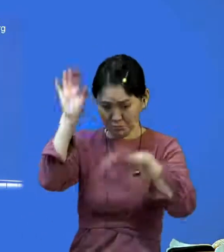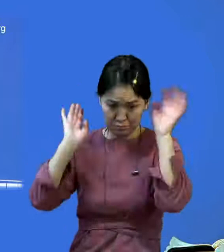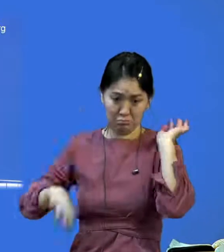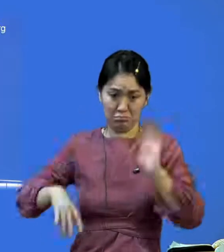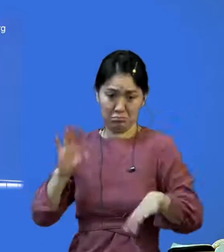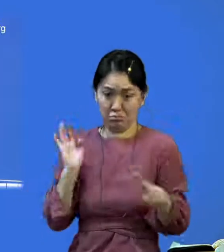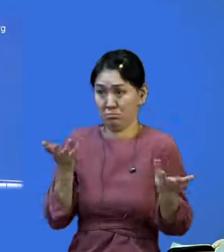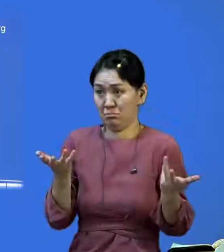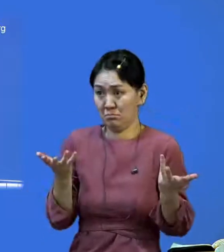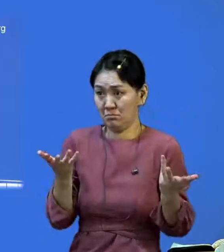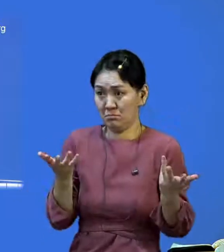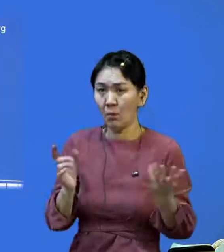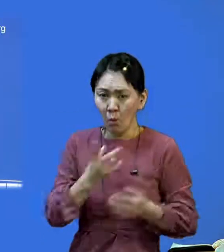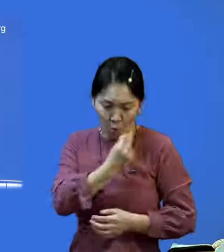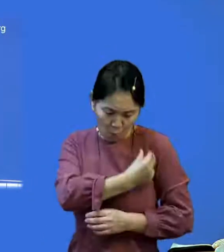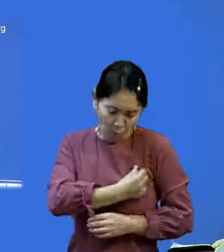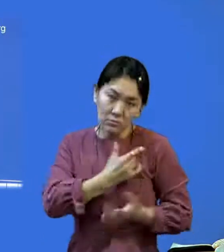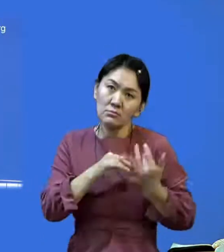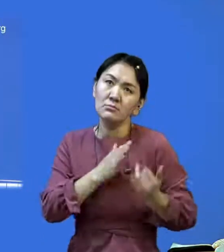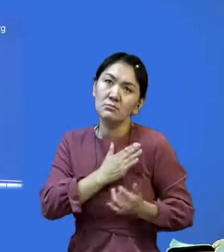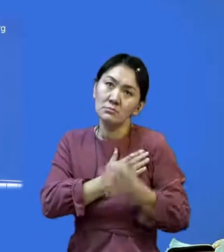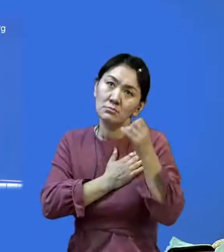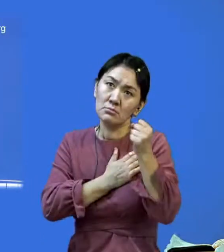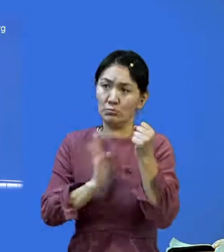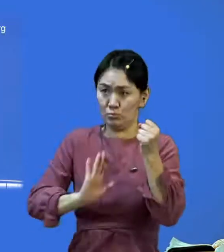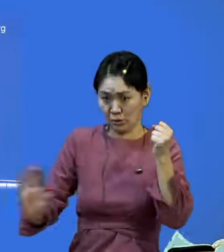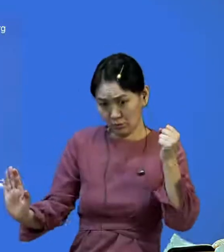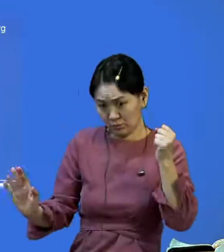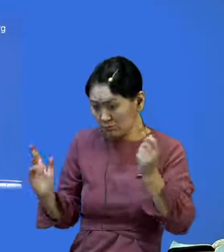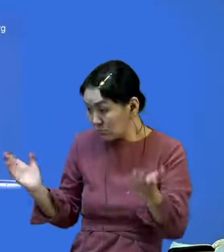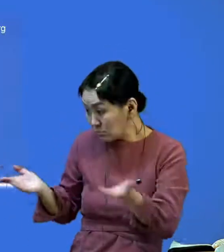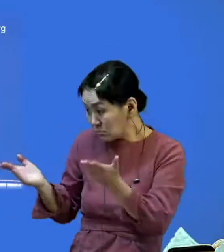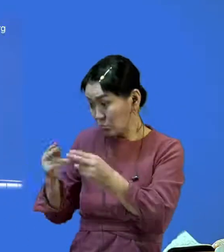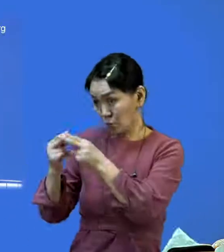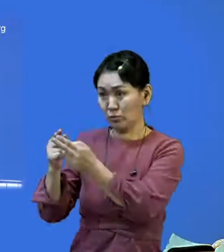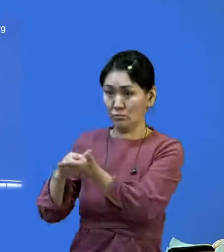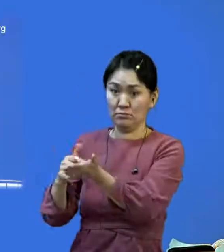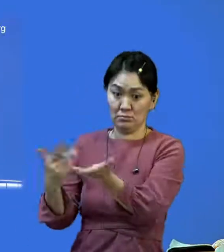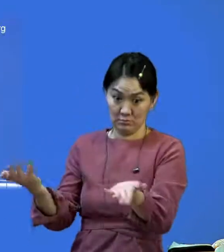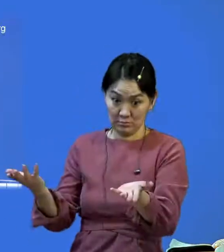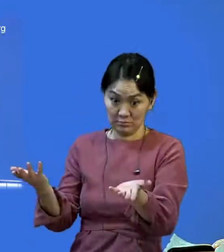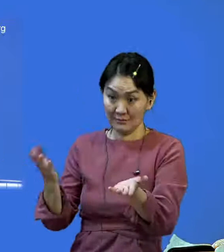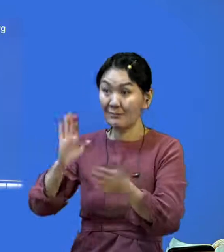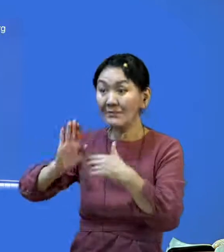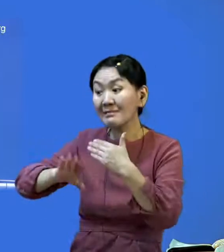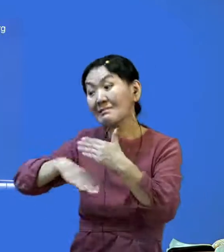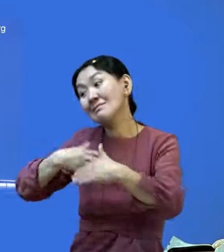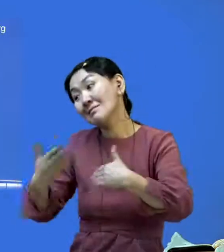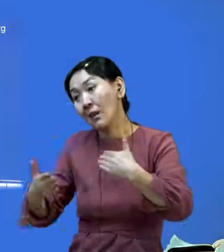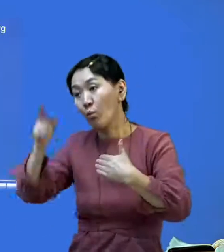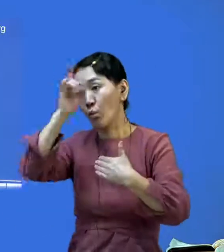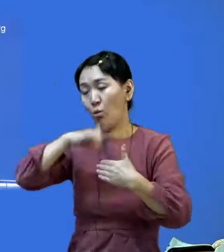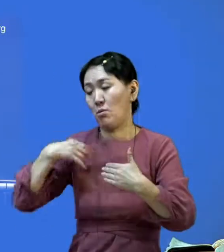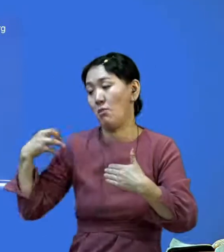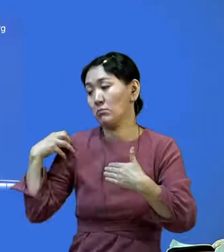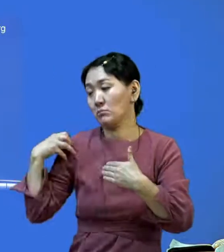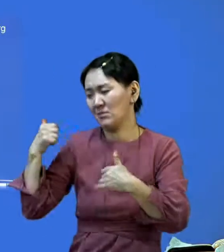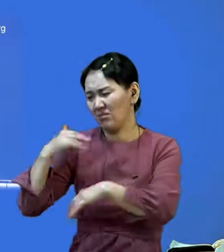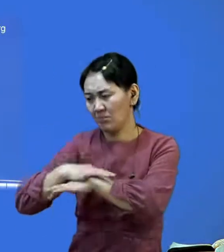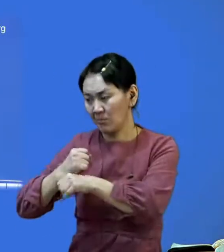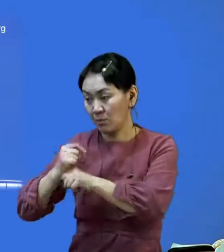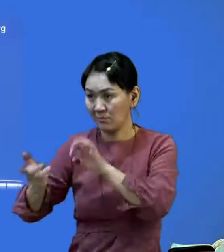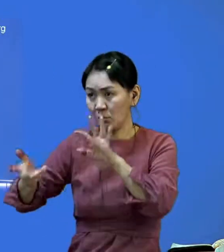дээ. Зүгээр үнэн ч итгэмжтэй Христ итгэгч хүн болохоор л туслах хэрэгтэй. Түүний дараахыг нь бурхан хариуцах болно.